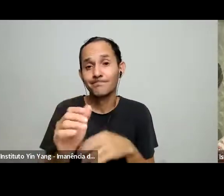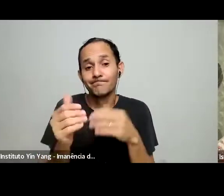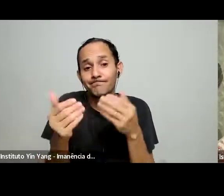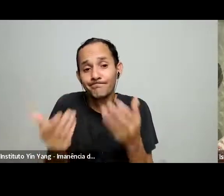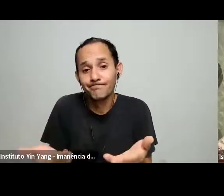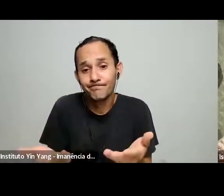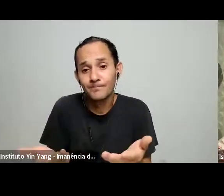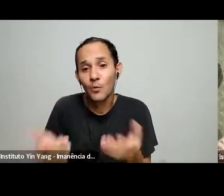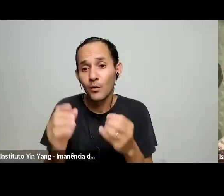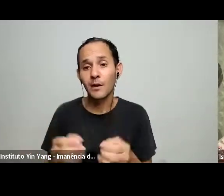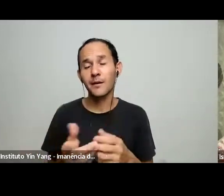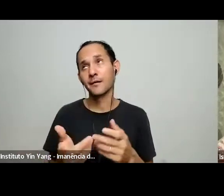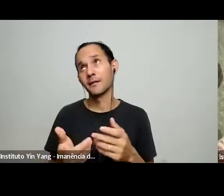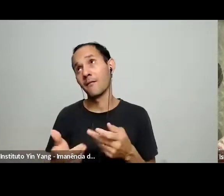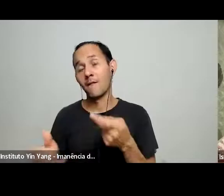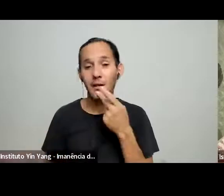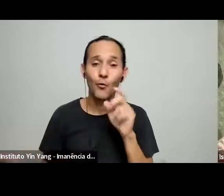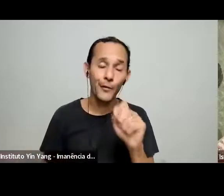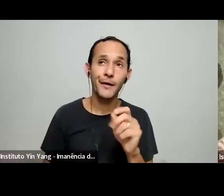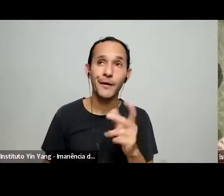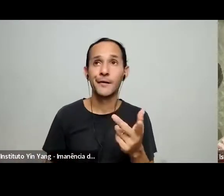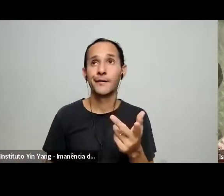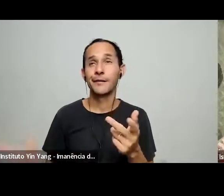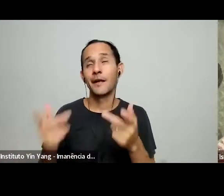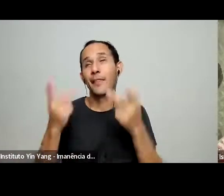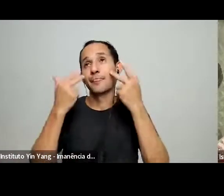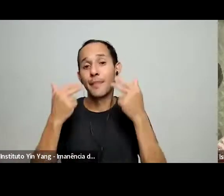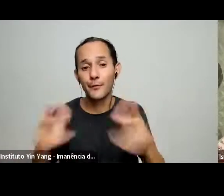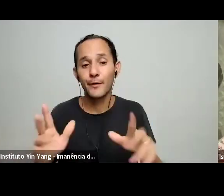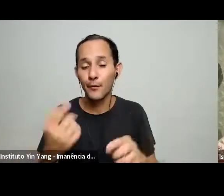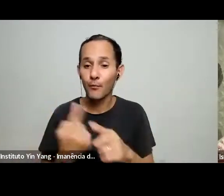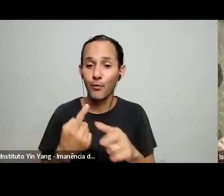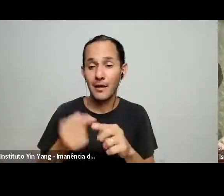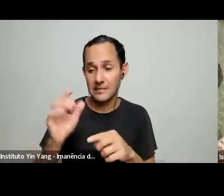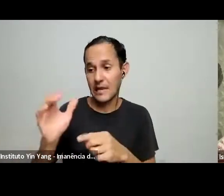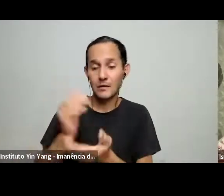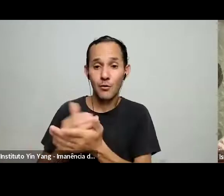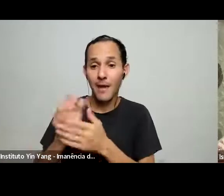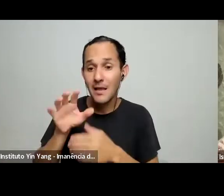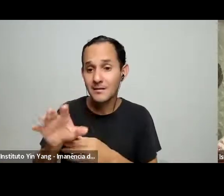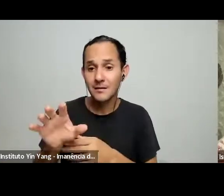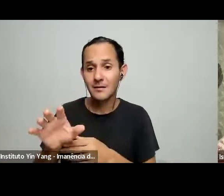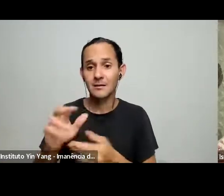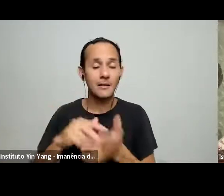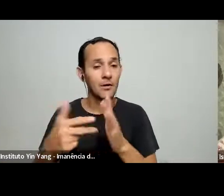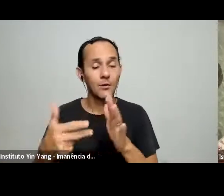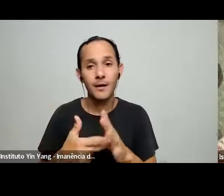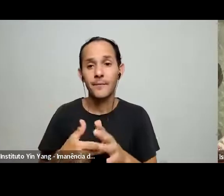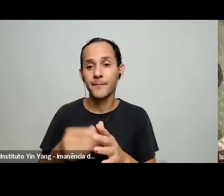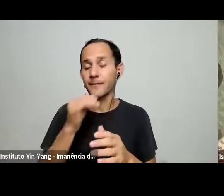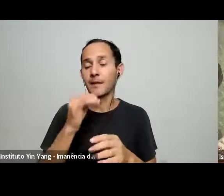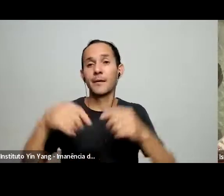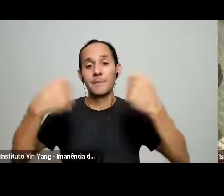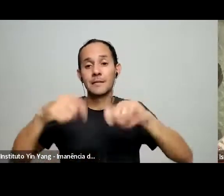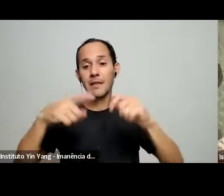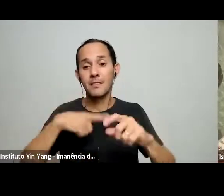infelizmente, vamos colocar assim, ou naturalmente, porque toda a ciência começa assim, é uma necessidade